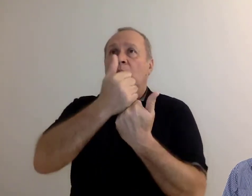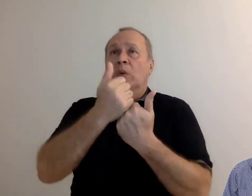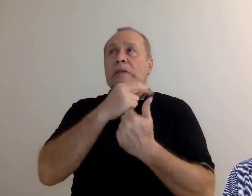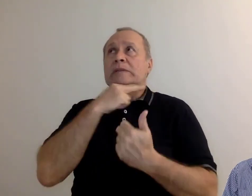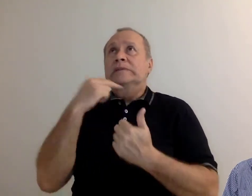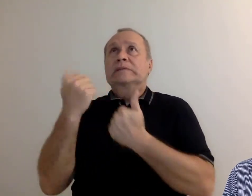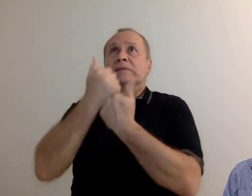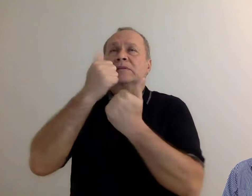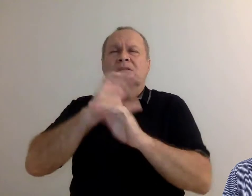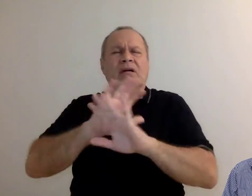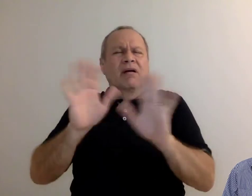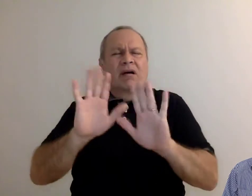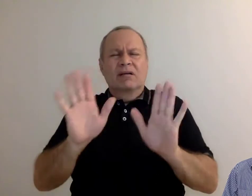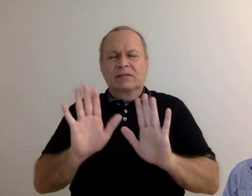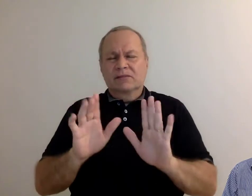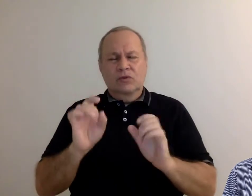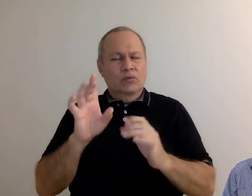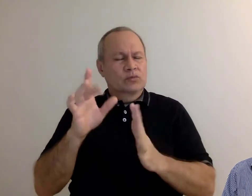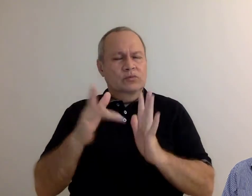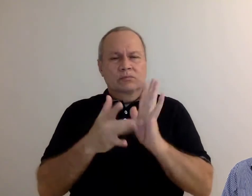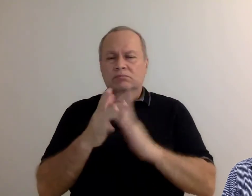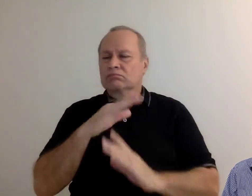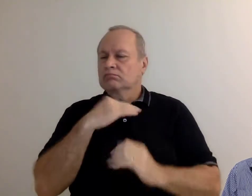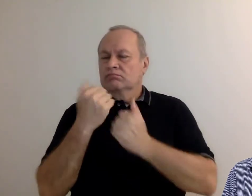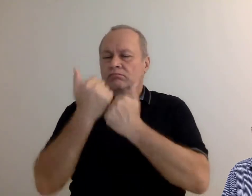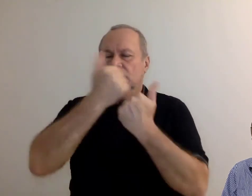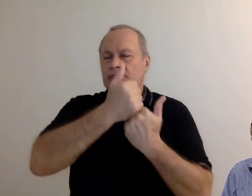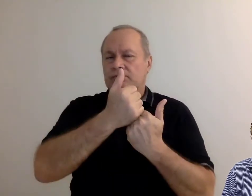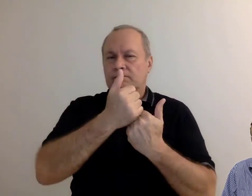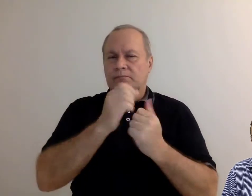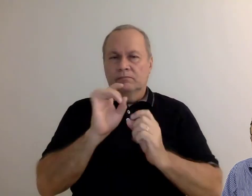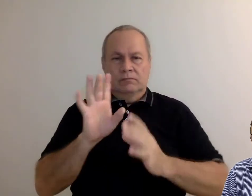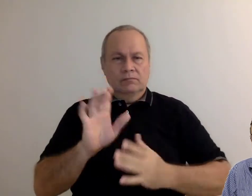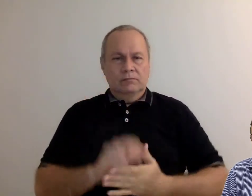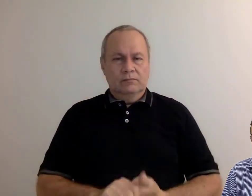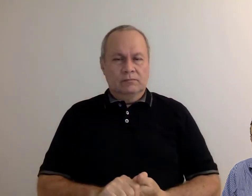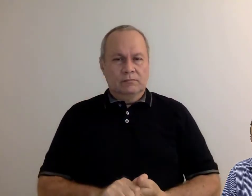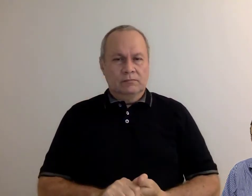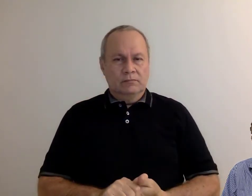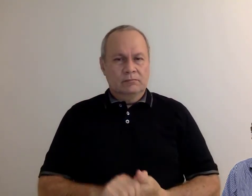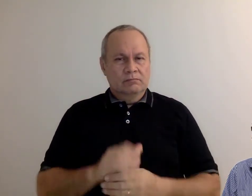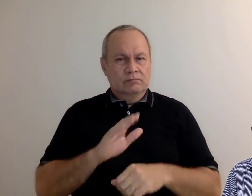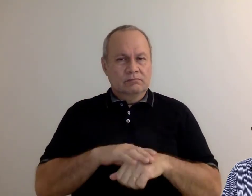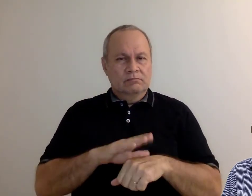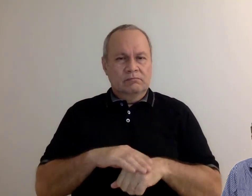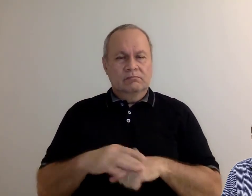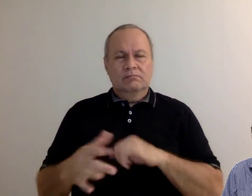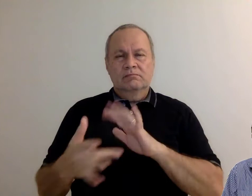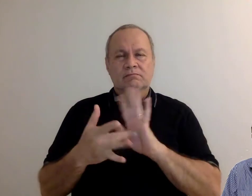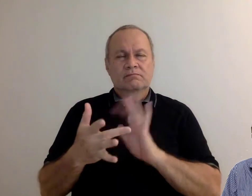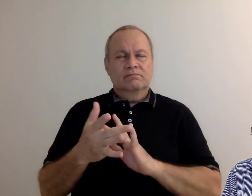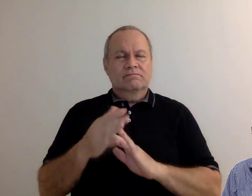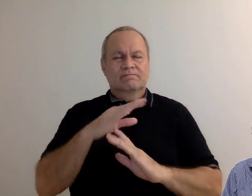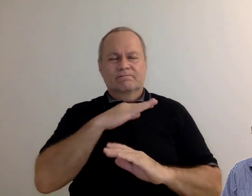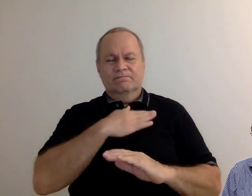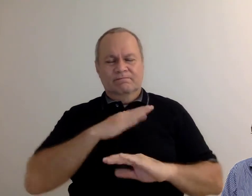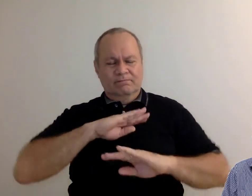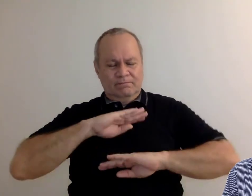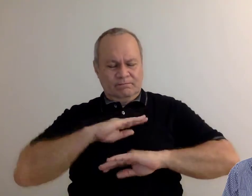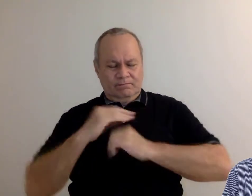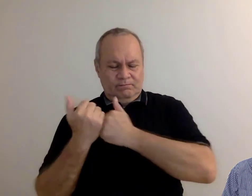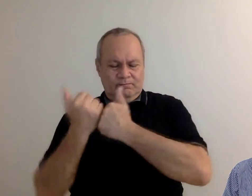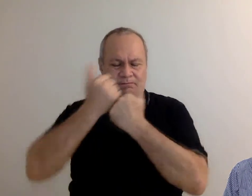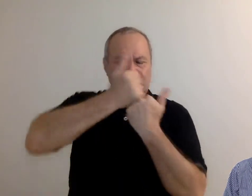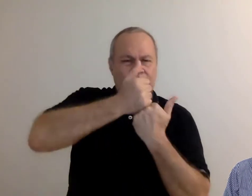sacrifícios ao Senhor, nosso Deus. O sacrifício de Jesus foi, portanto, substitutivo, foi definitivo